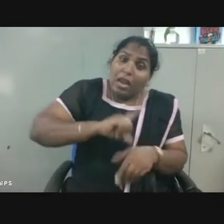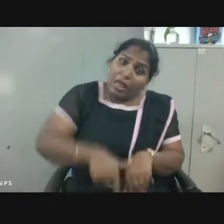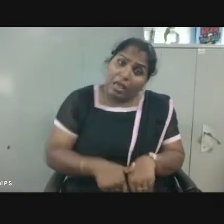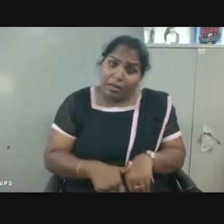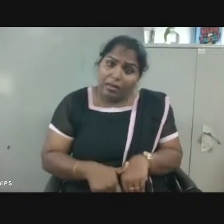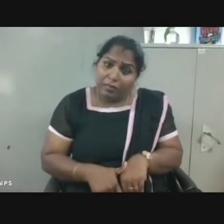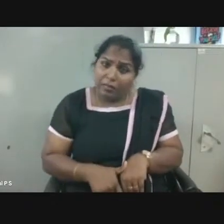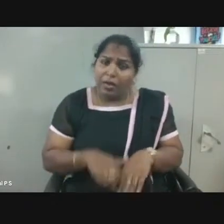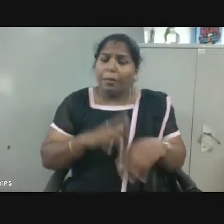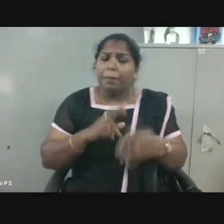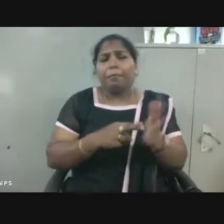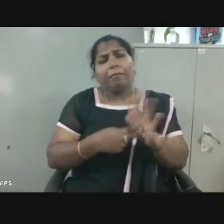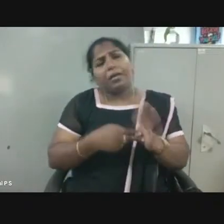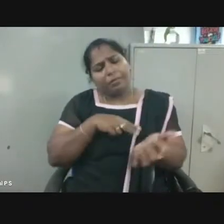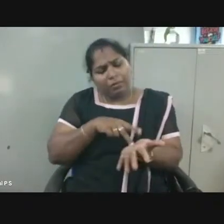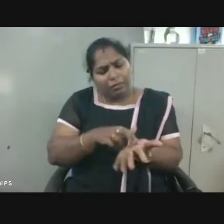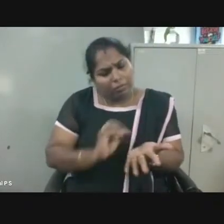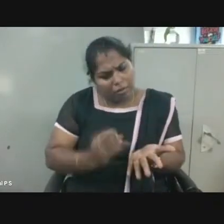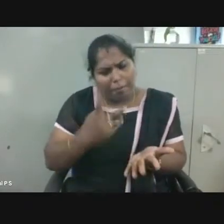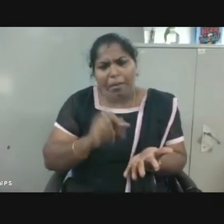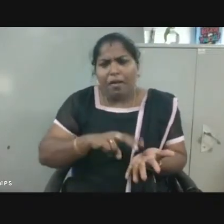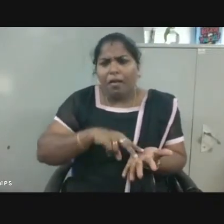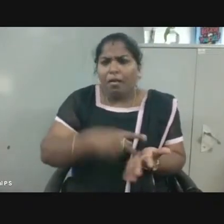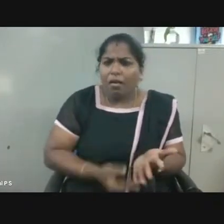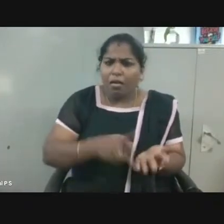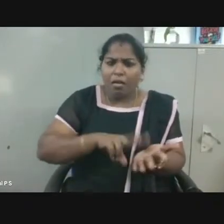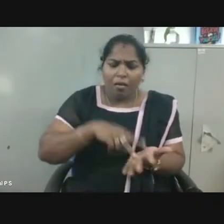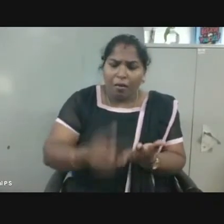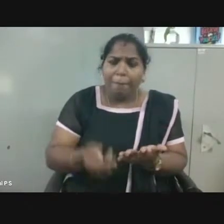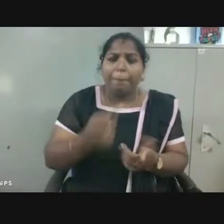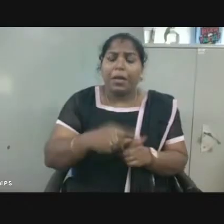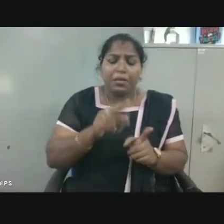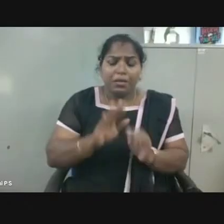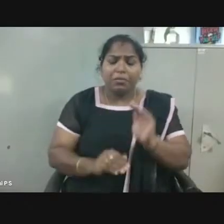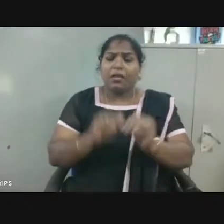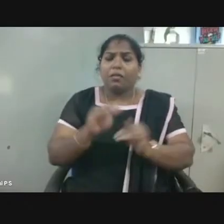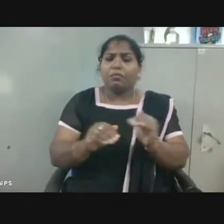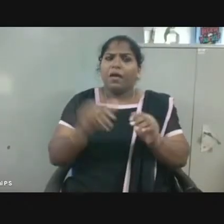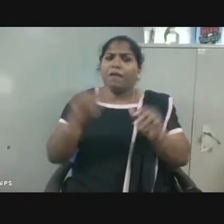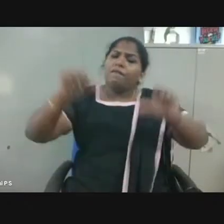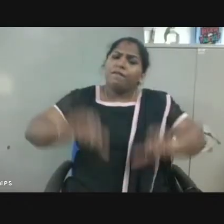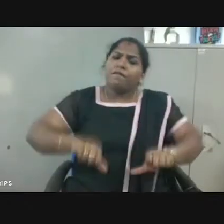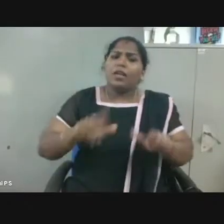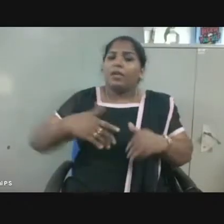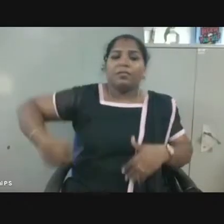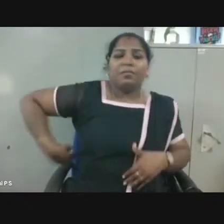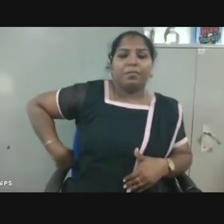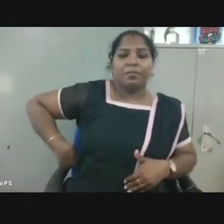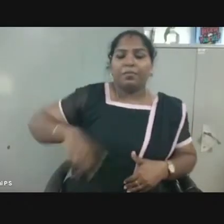നടന്നു തുടങ്ങിയാൽ തന്നെ ഇടയ്ക്കിടയ്ക്ക് വീഴുന്നു. വീഴുക മാത്രമല്ല, പടി കയറാൻ പറ്റത്തില്ല. കാരണം അവരുടെ ഇടുപ്പിലുള്ള